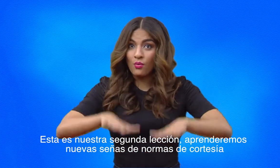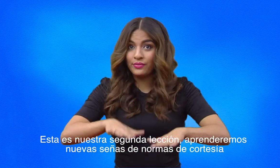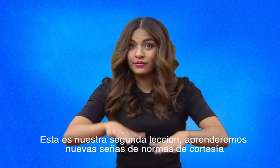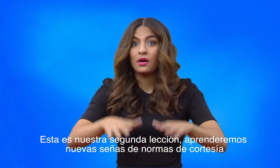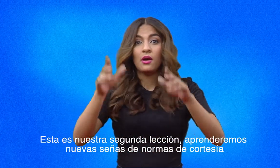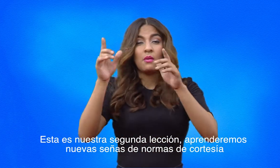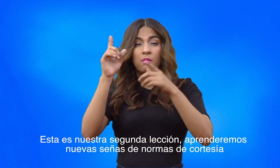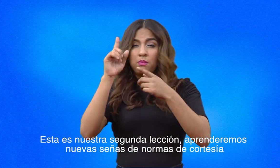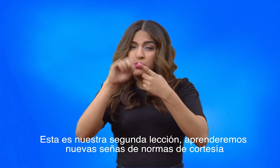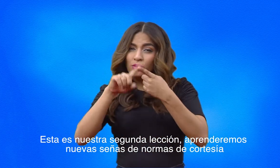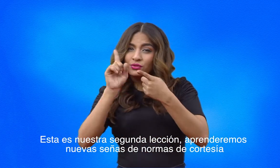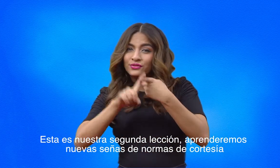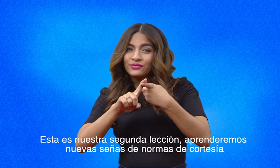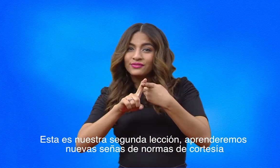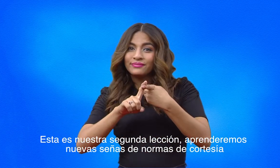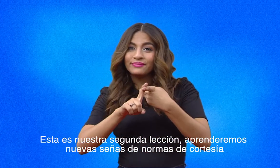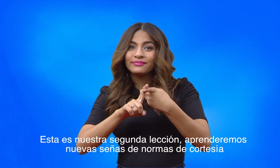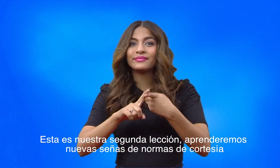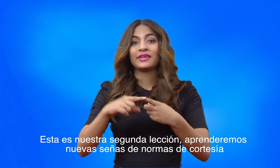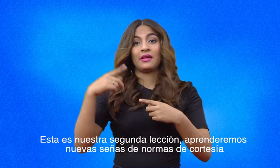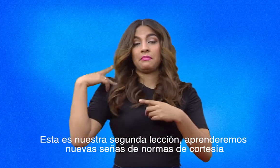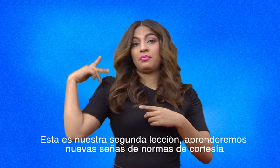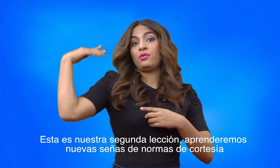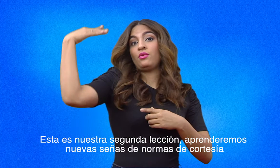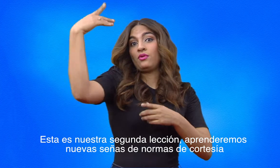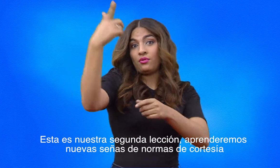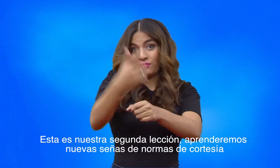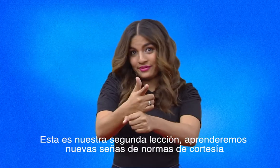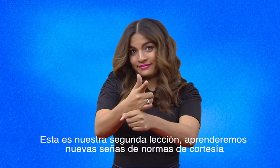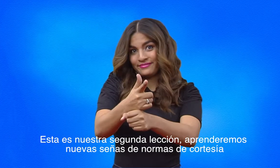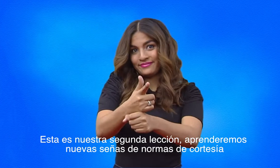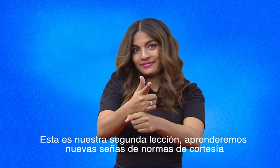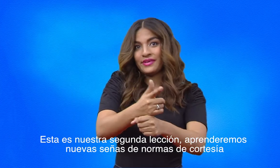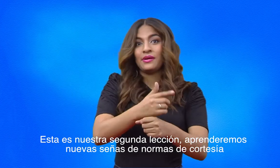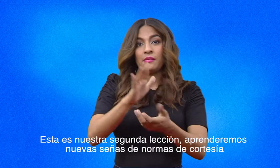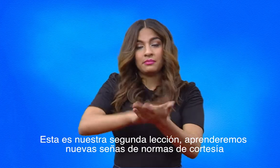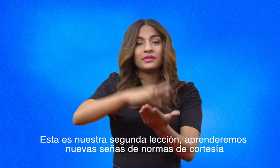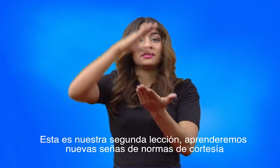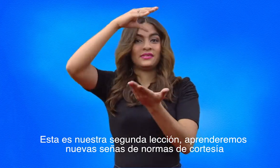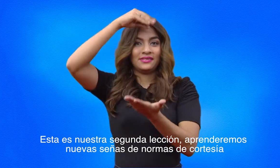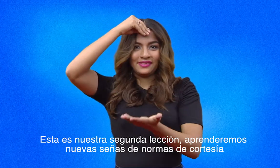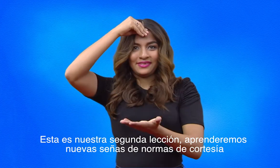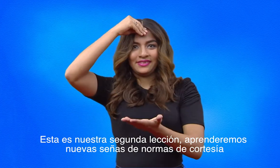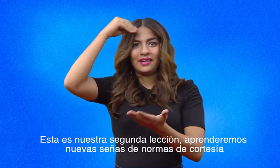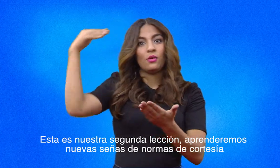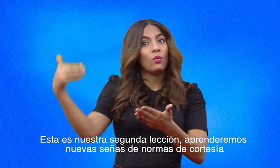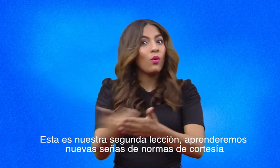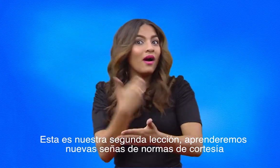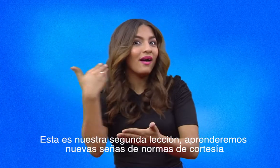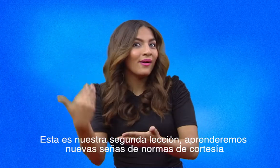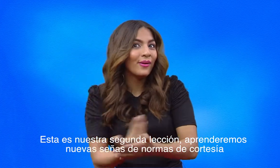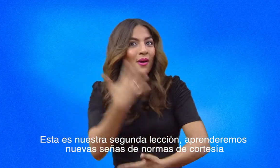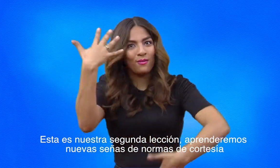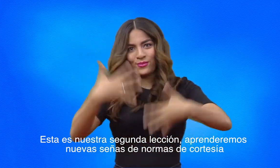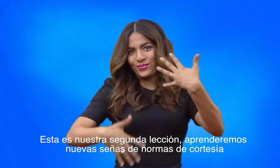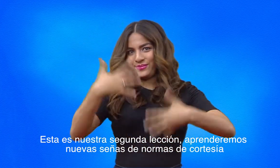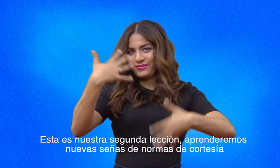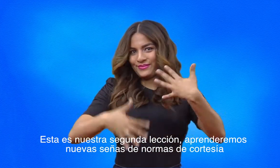Esta es nuestra segunda lección. Aprenderemos nuevas señas